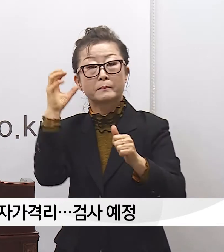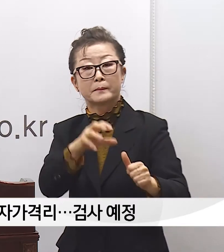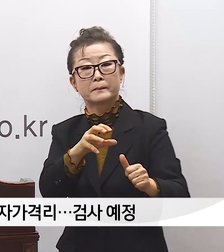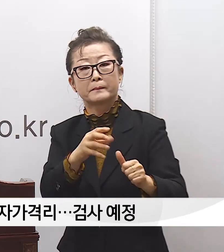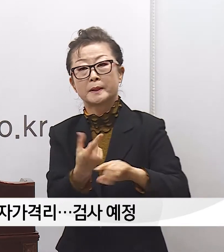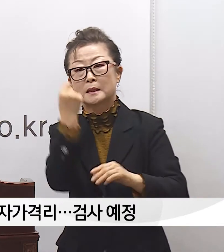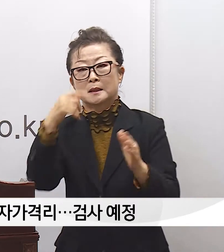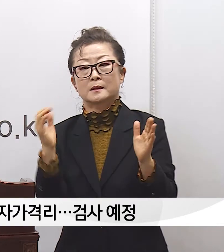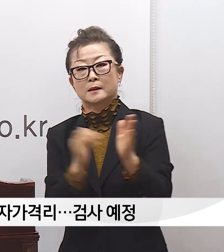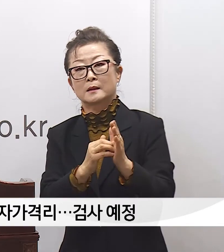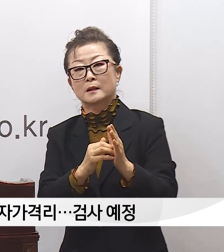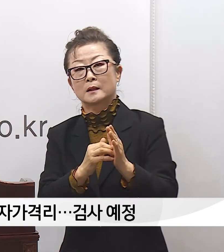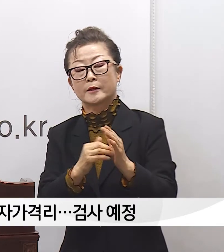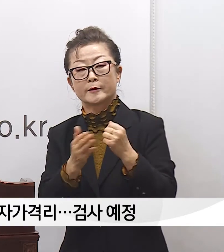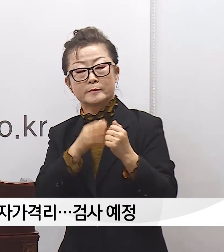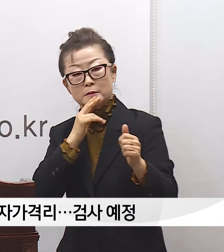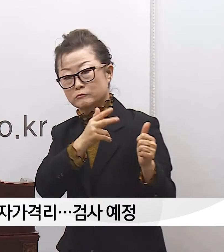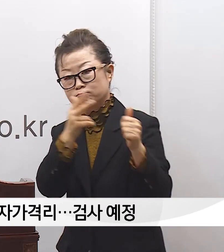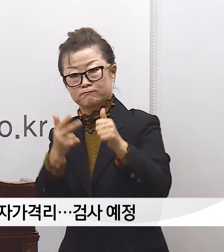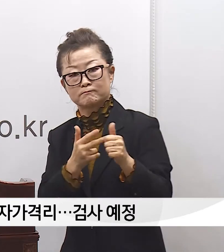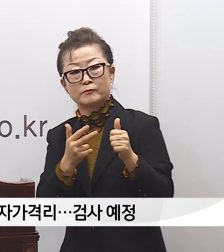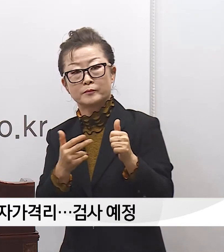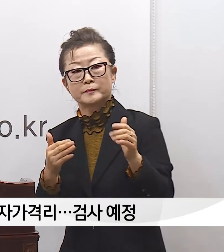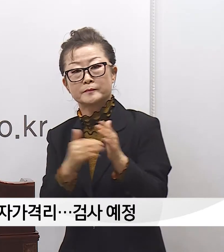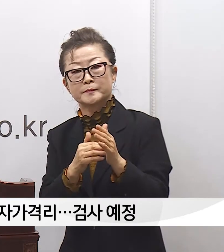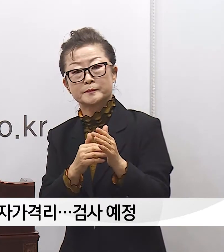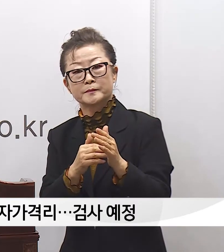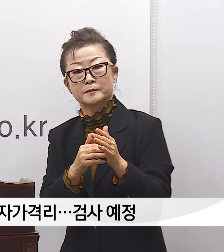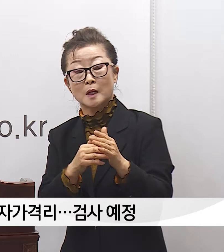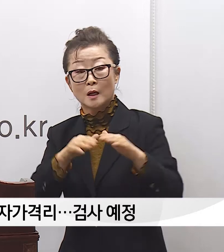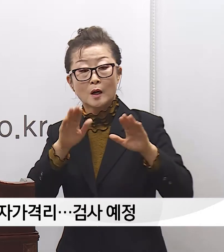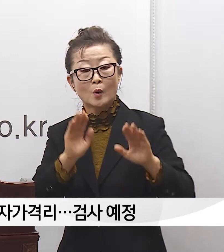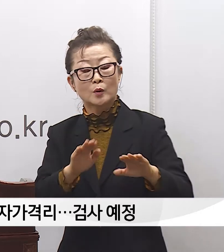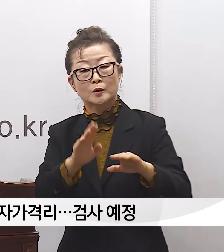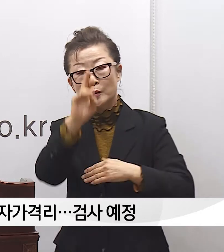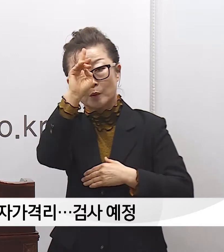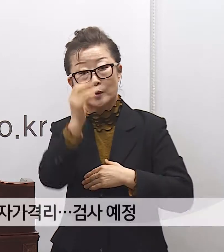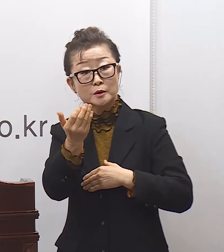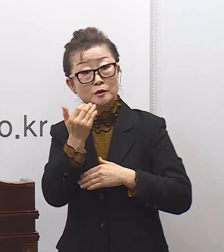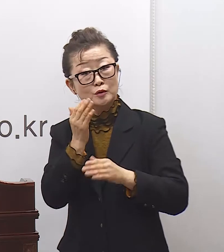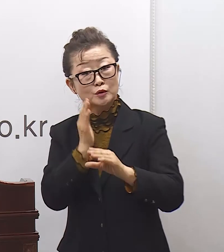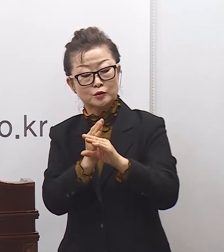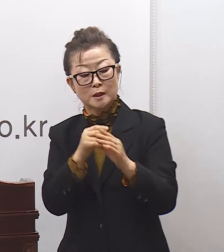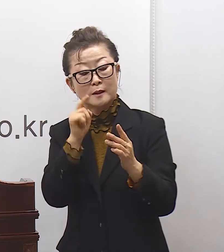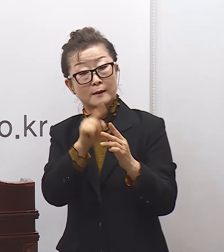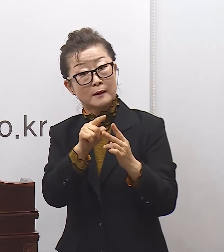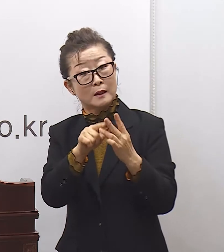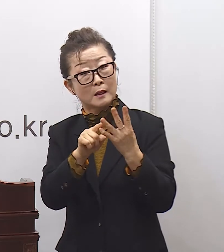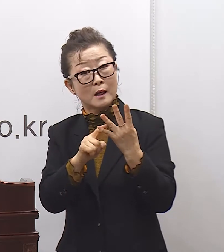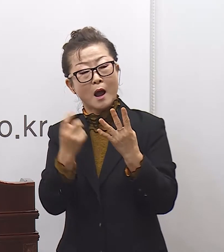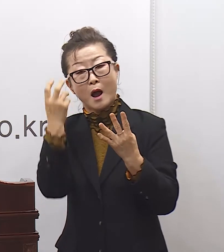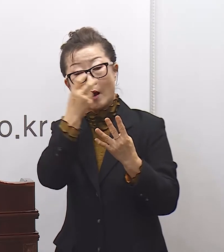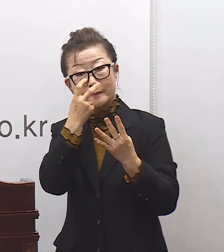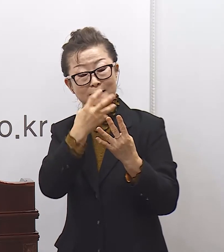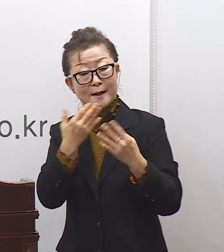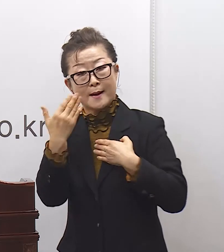후 모니터링에 들어갔으며 오늘 오전 중으로 검체를